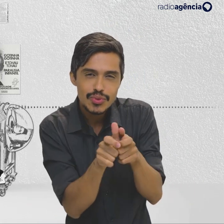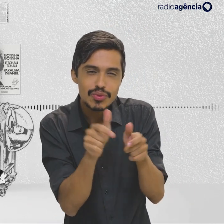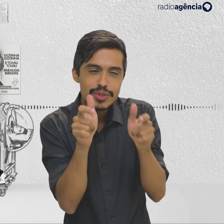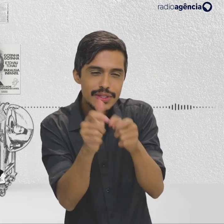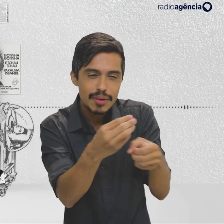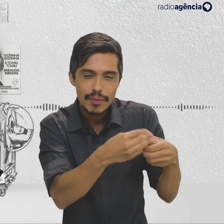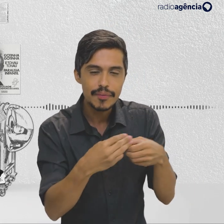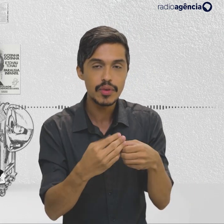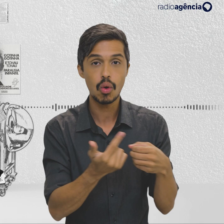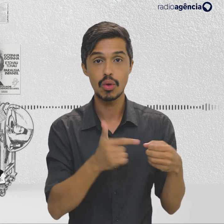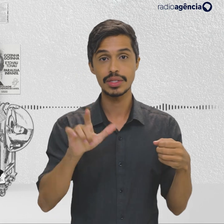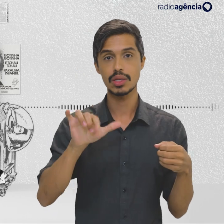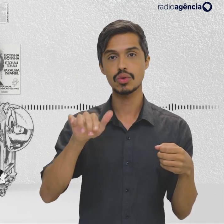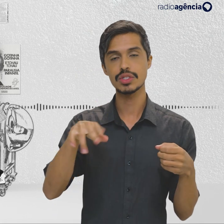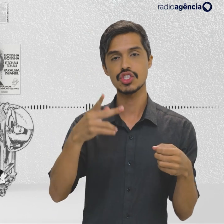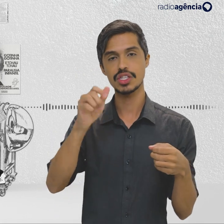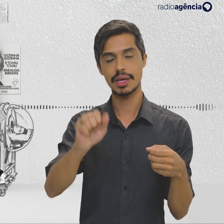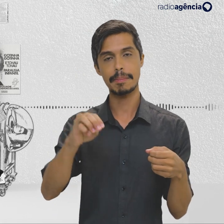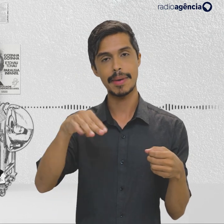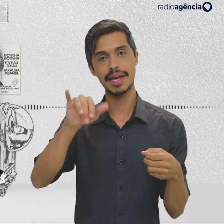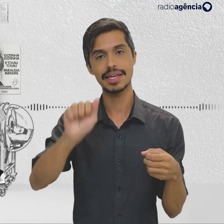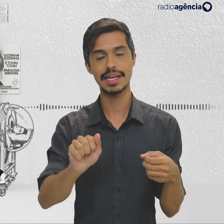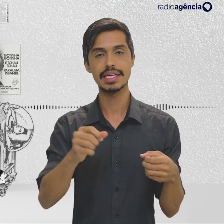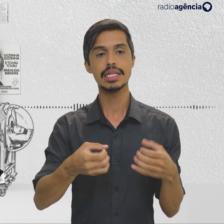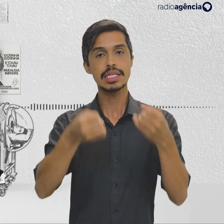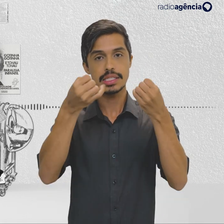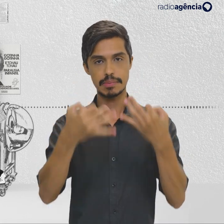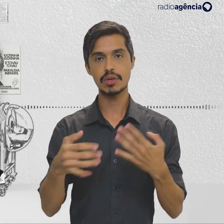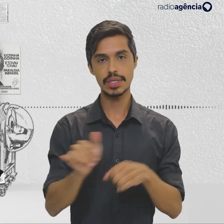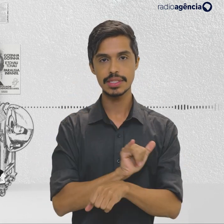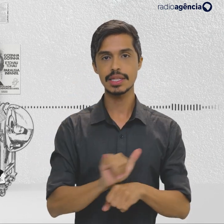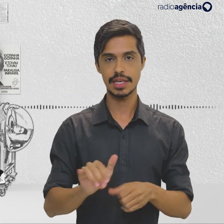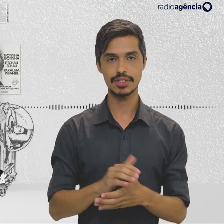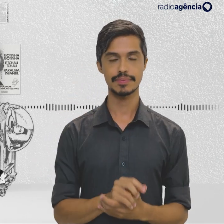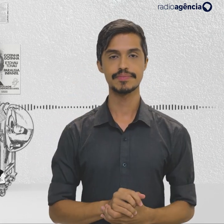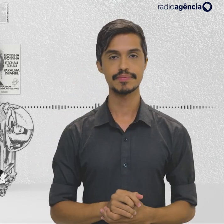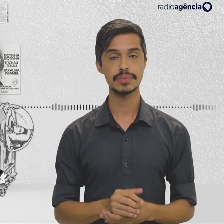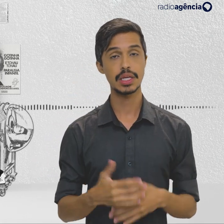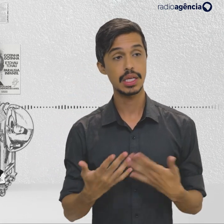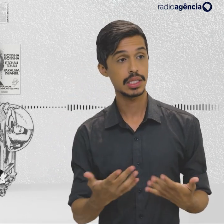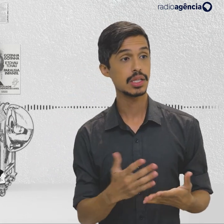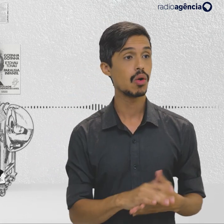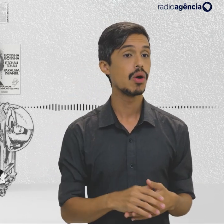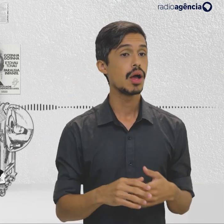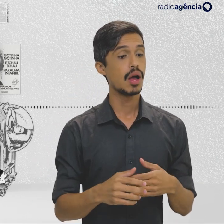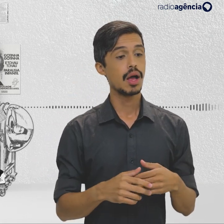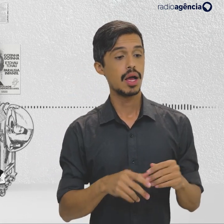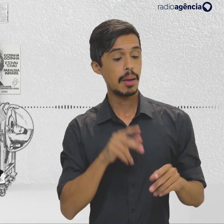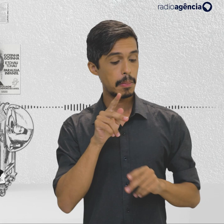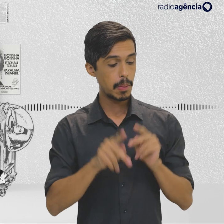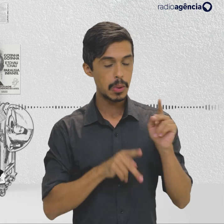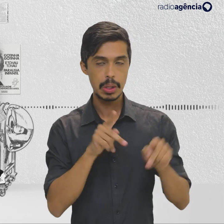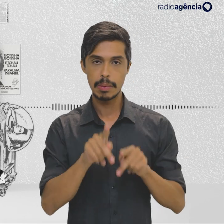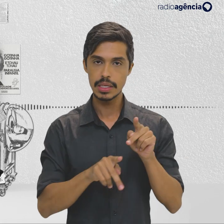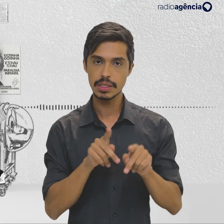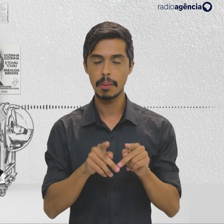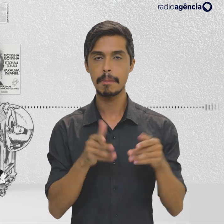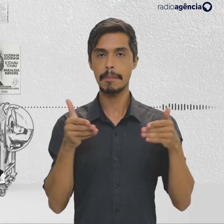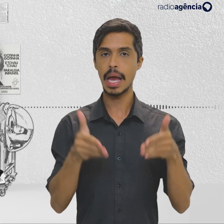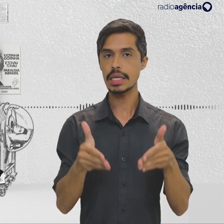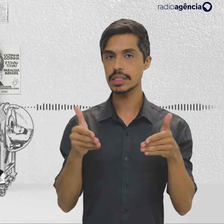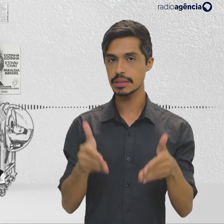projeto é a dout Lurdinha Maia que detalhou as estratégias pra gente a população